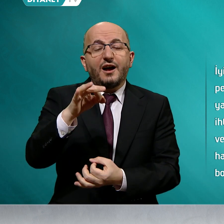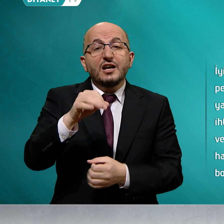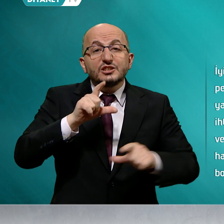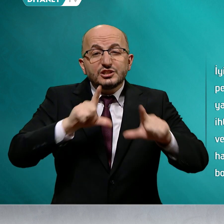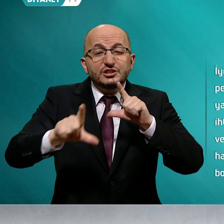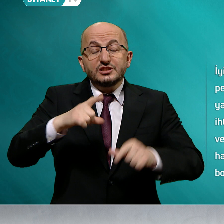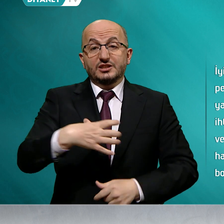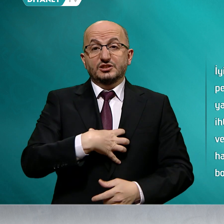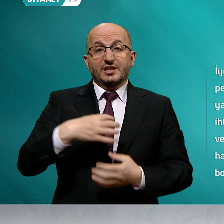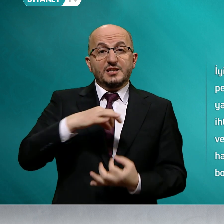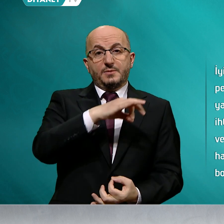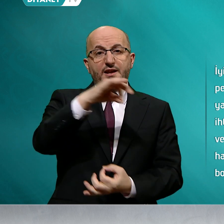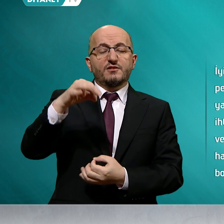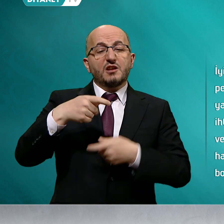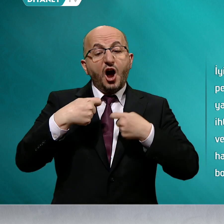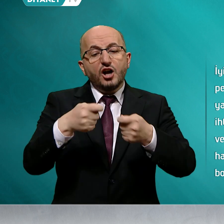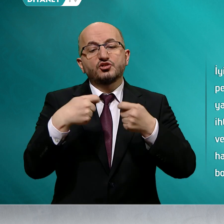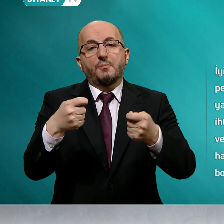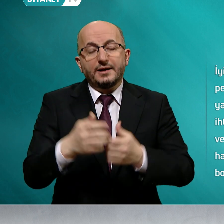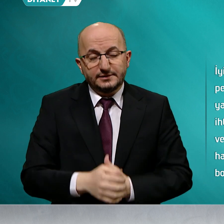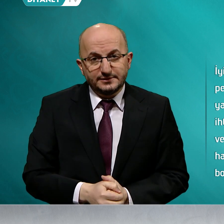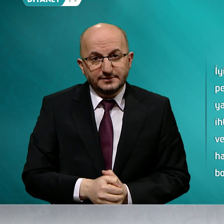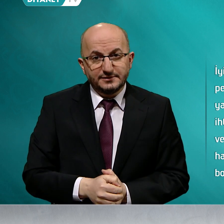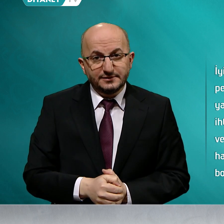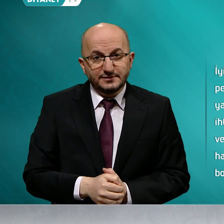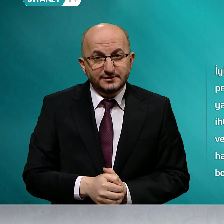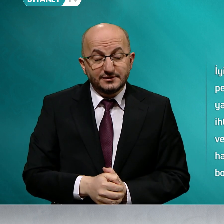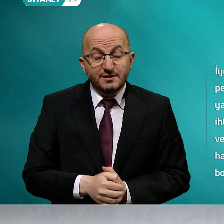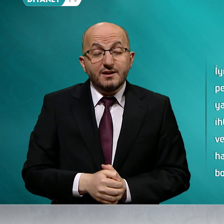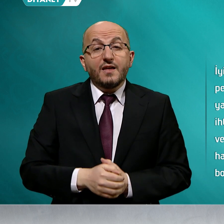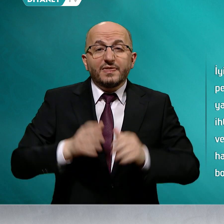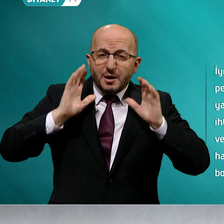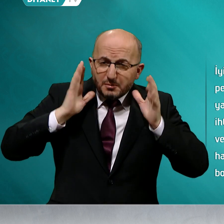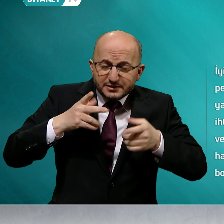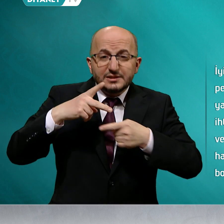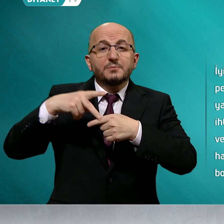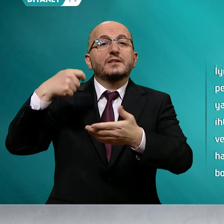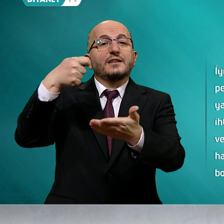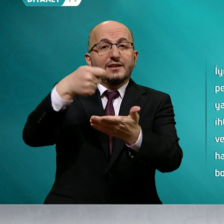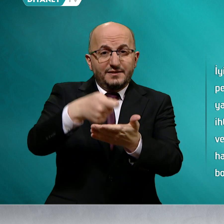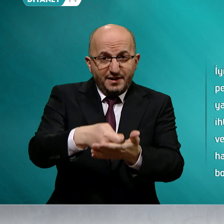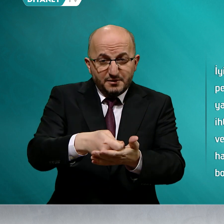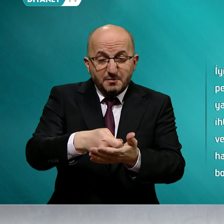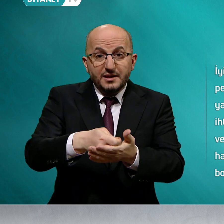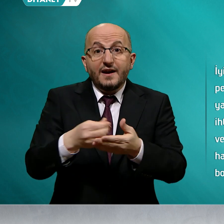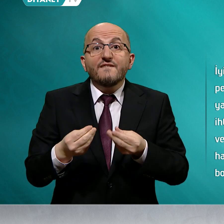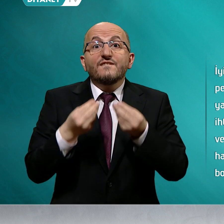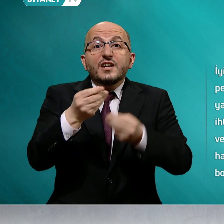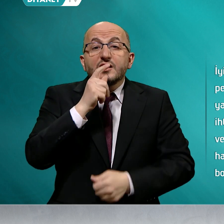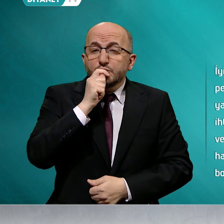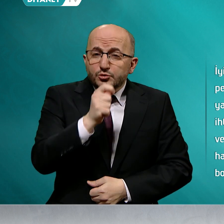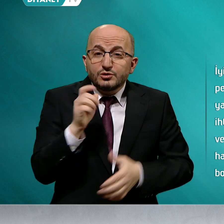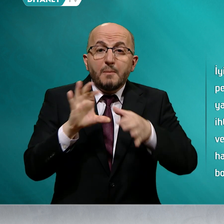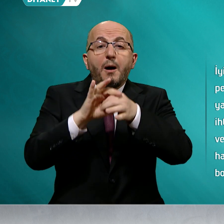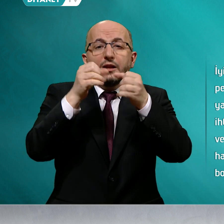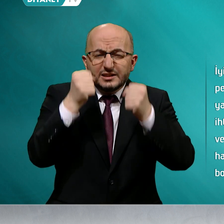kalmışlara, ihtiyaç sahiplerine harcamaktır. Namazı kılıp zekatı vermek, verilen